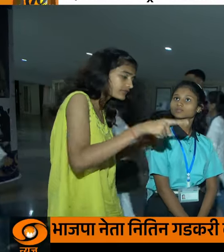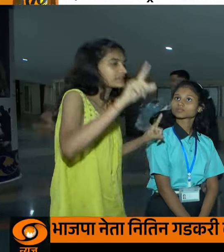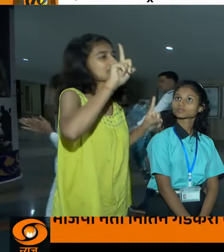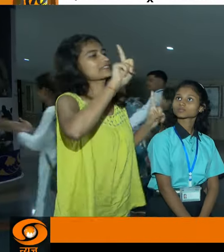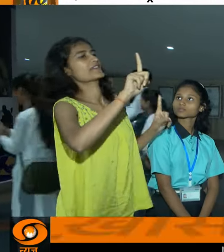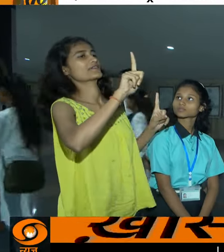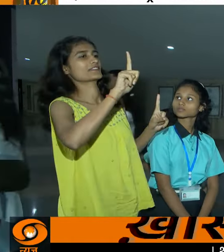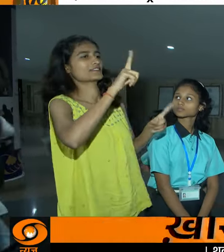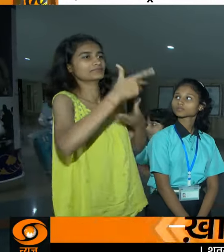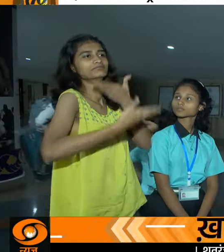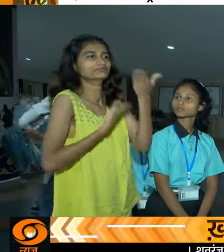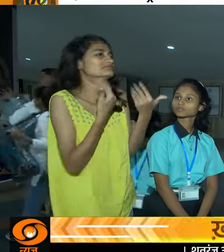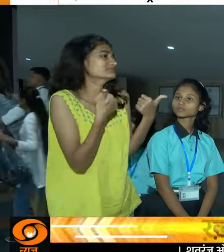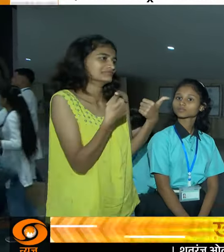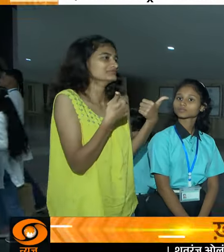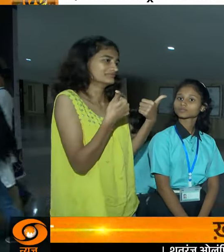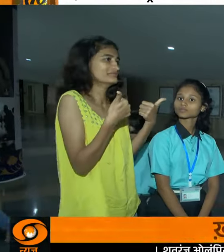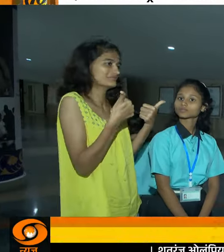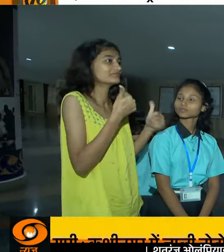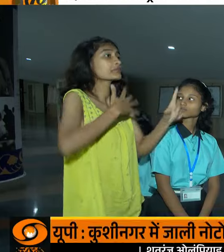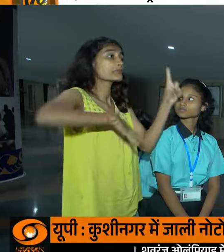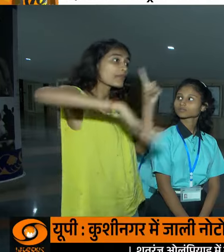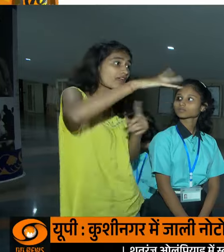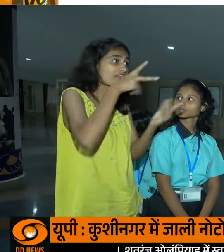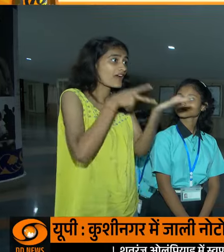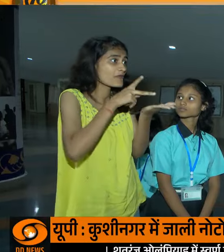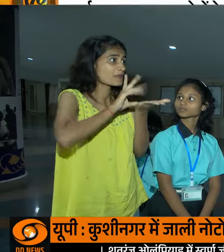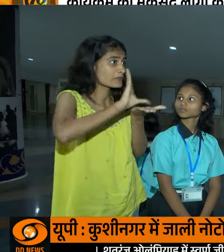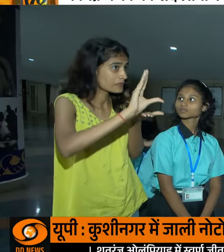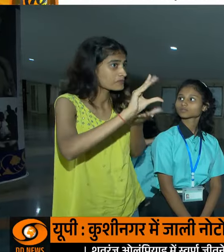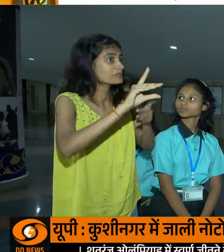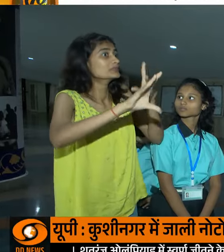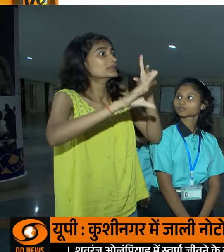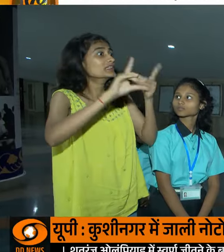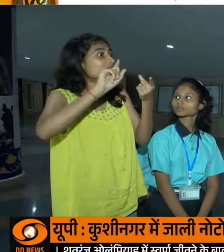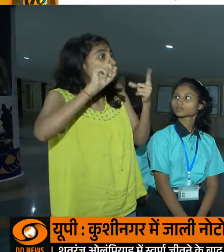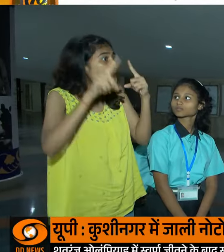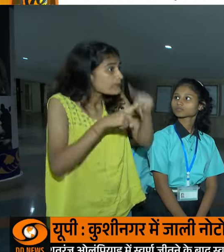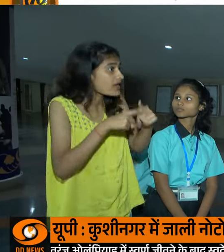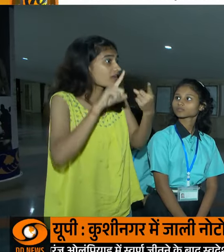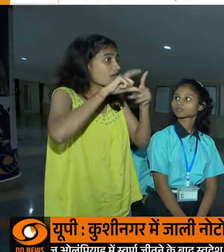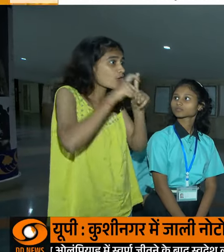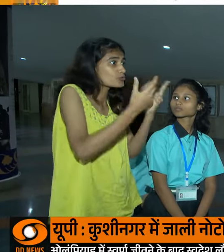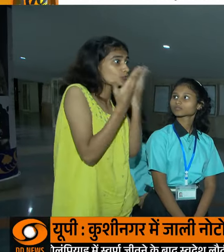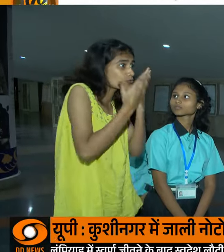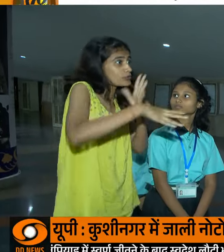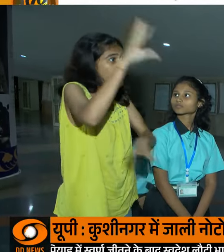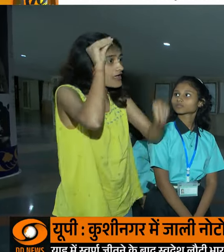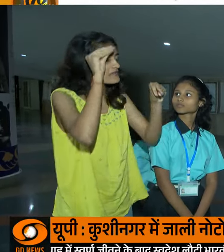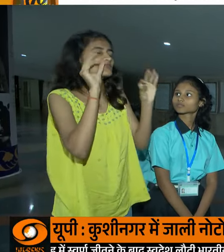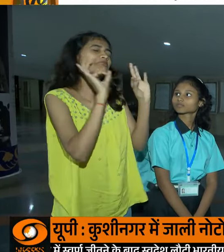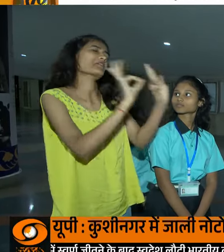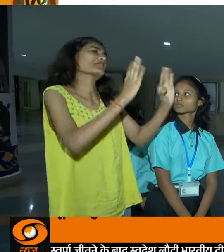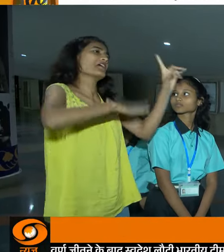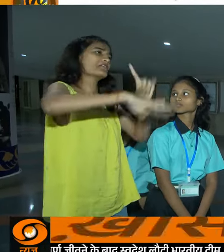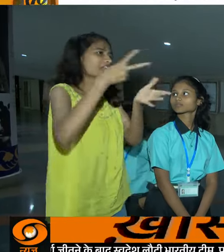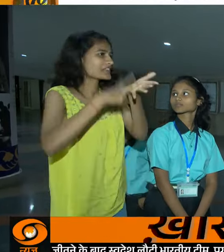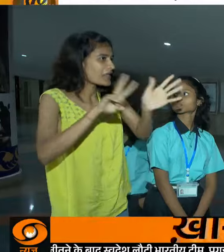अच्छा लगता है हमें पढ़ाना एक जले के आठवी तक का है और अच्छा लगता है वहाँ पे गाओ टाइप से है वहाँ पे एजुकेशन सिस्टम भी बहुत ही